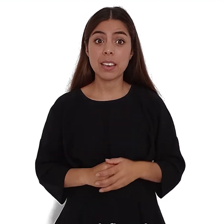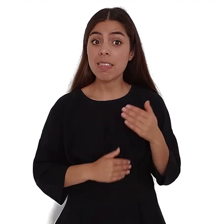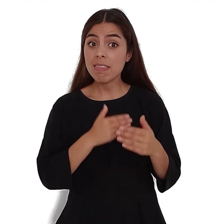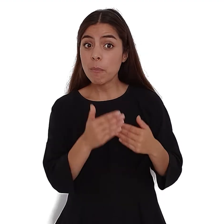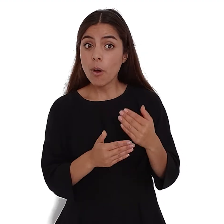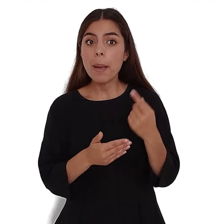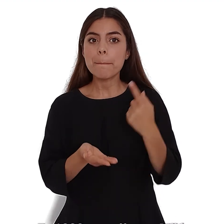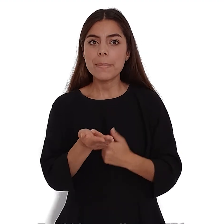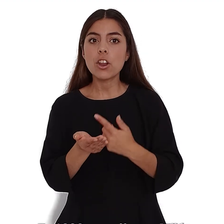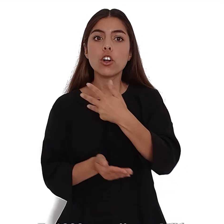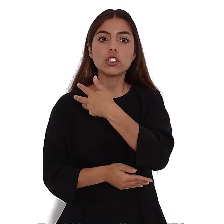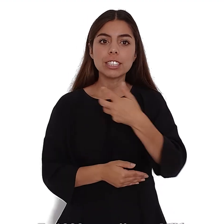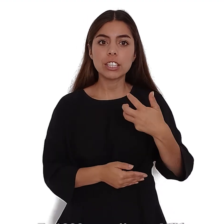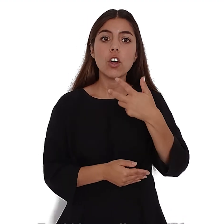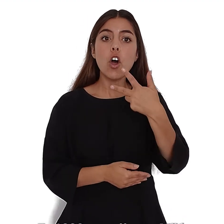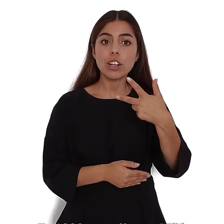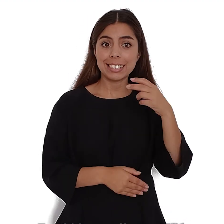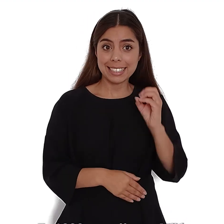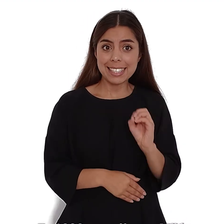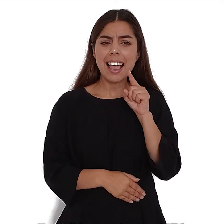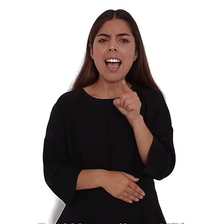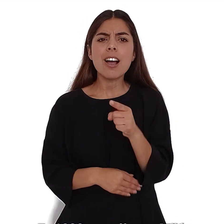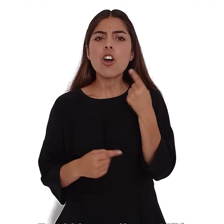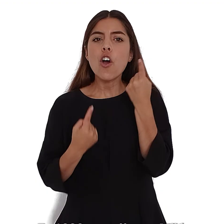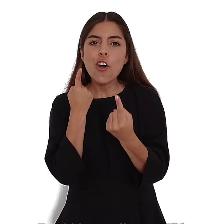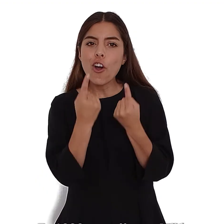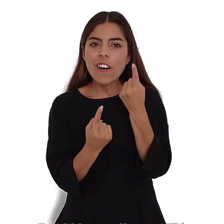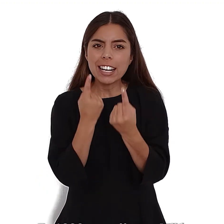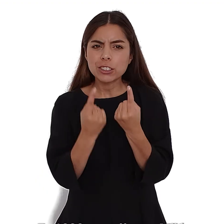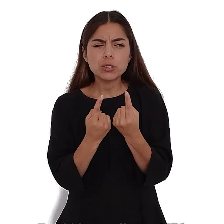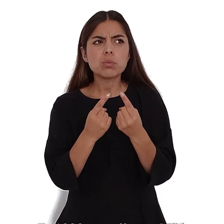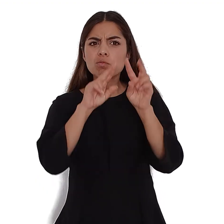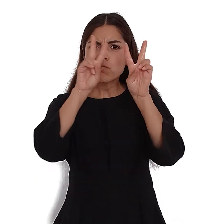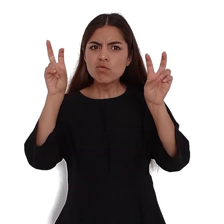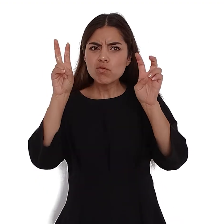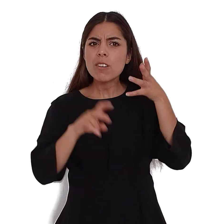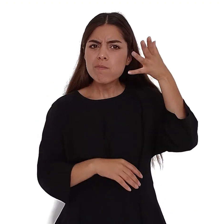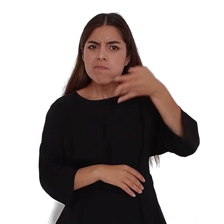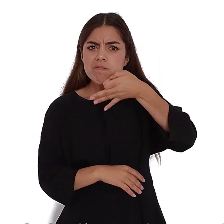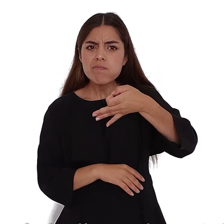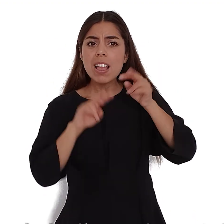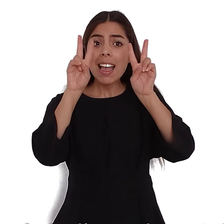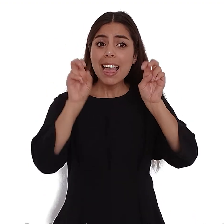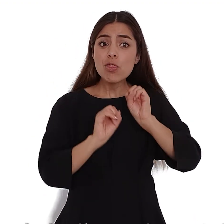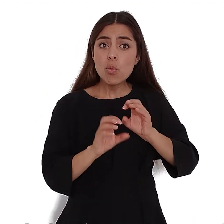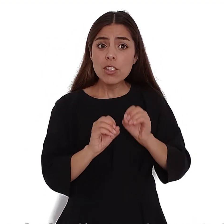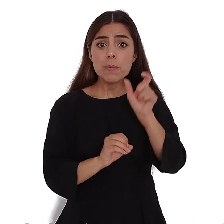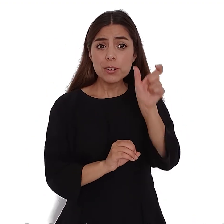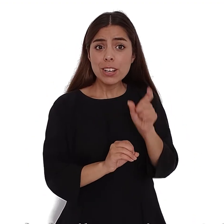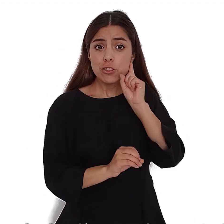italianos. En 1880 se realiza en Milán un congreso de educación en el cual se dispone que la educación para sordos se centrará